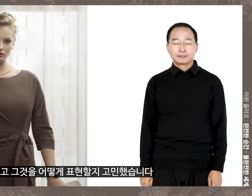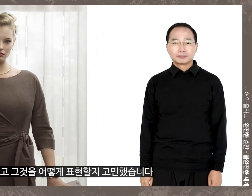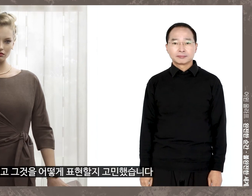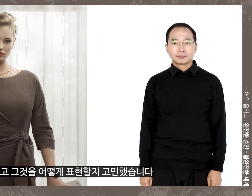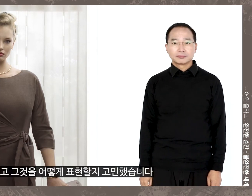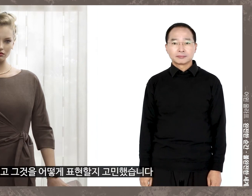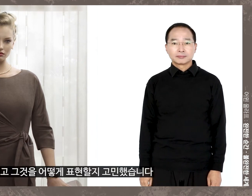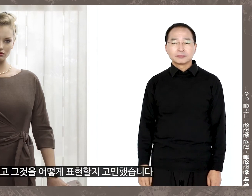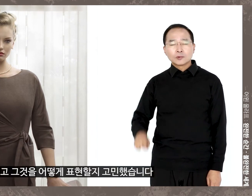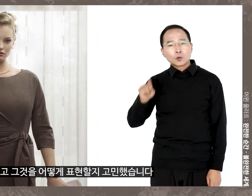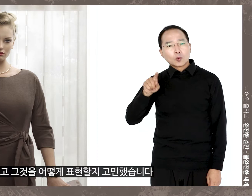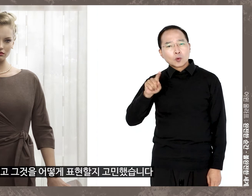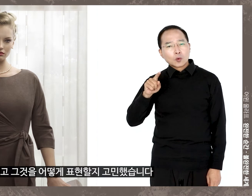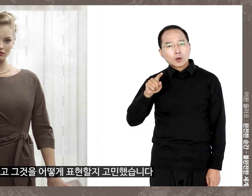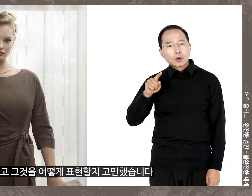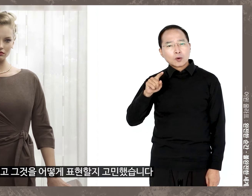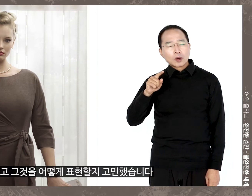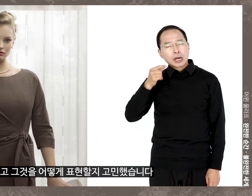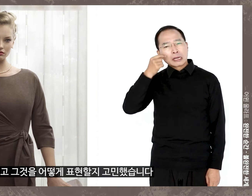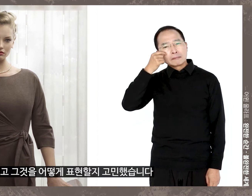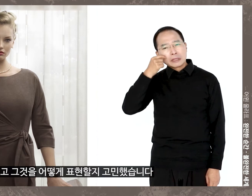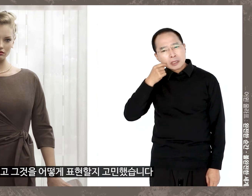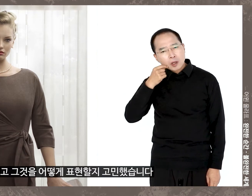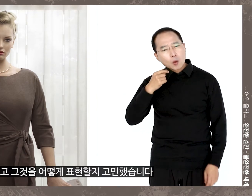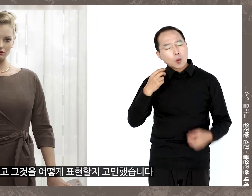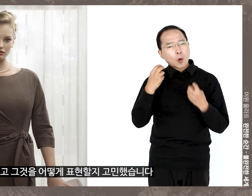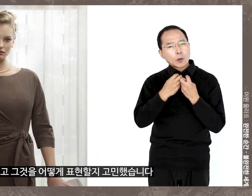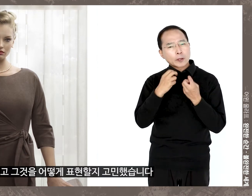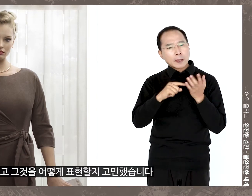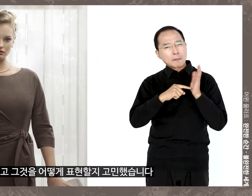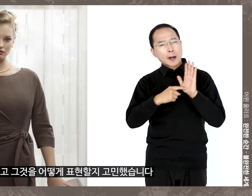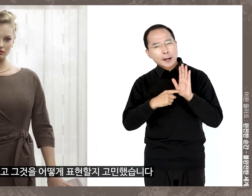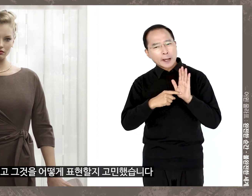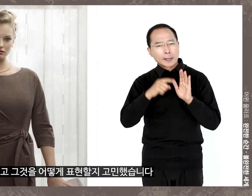그리고 그것을 어떻게 표현할지 고민했습니다.